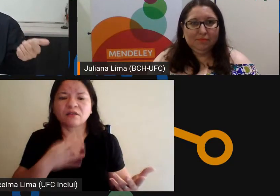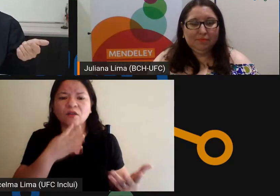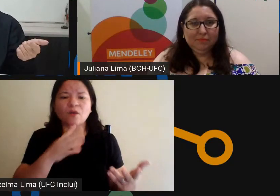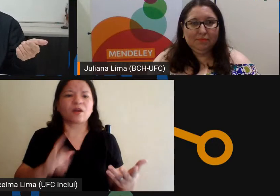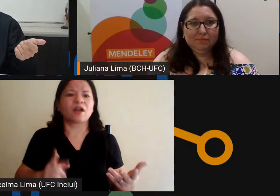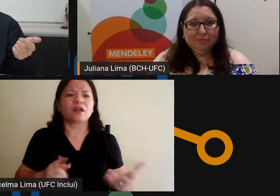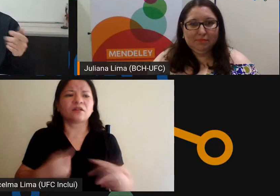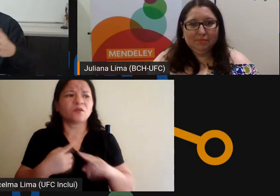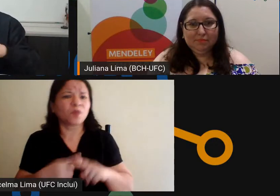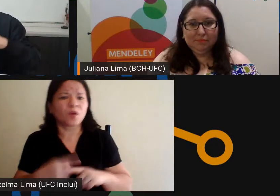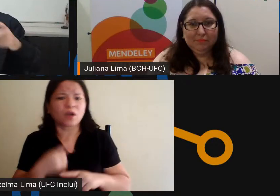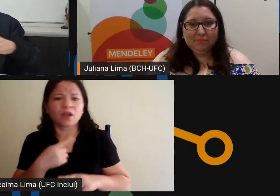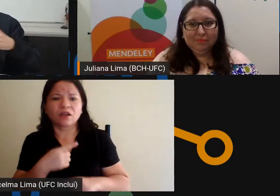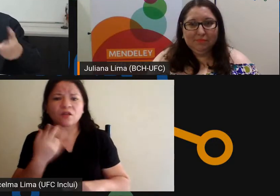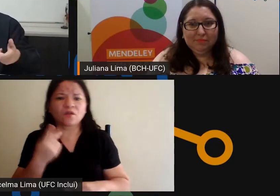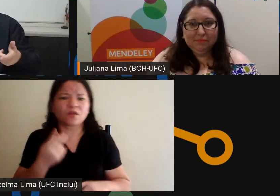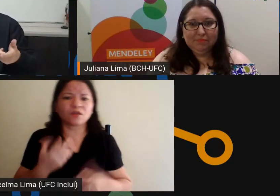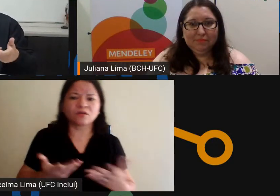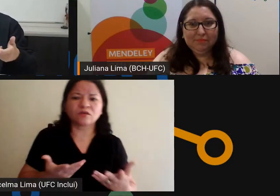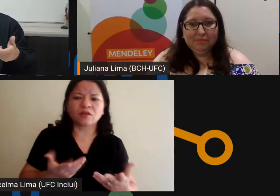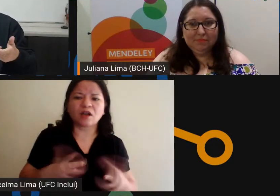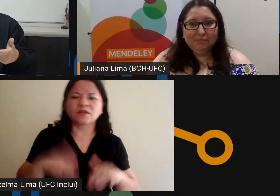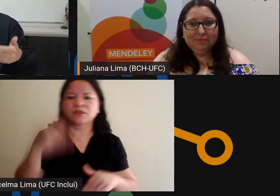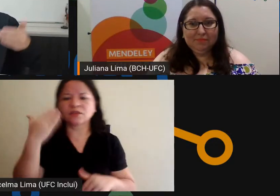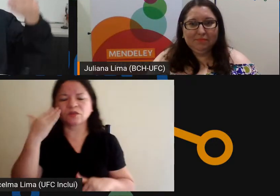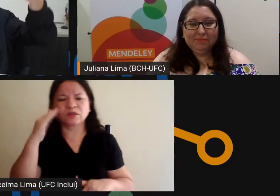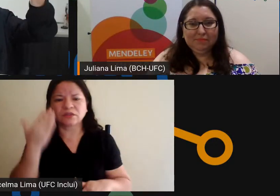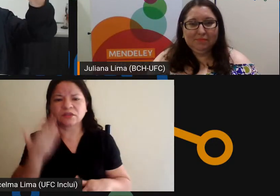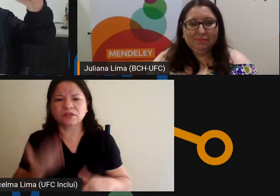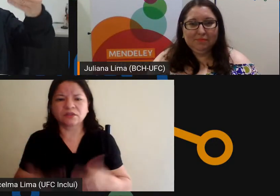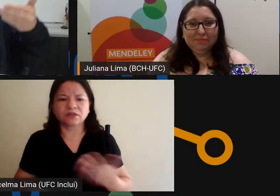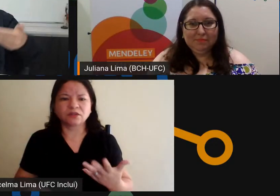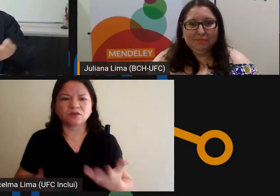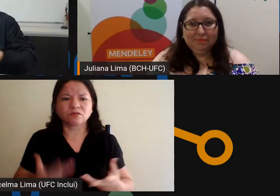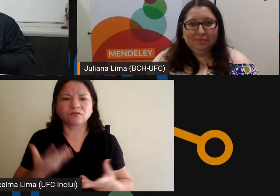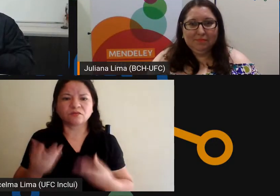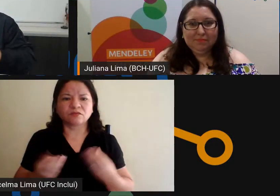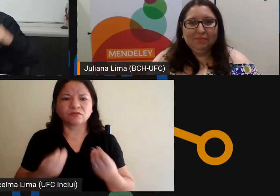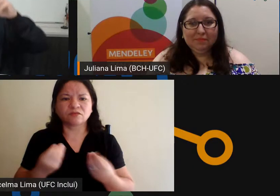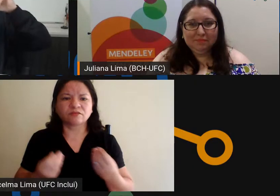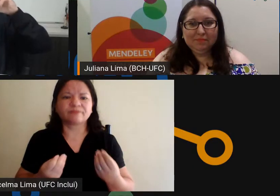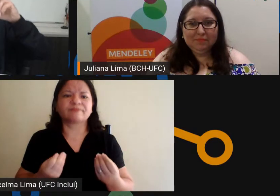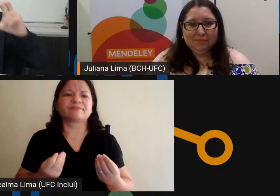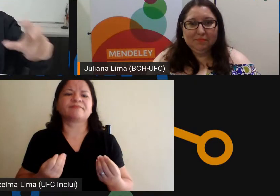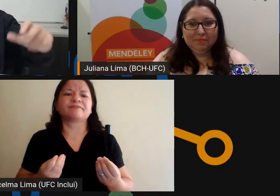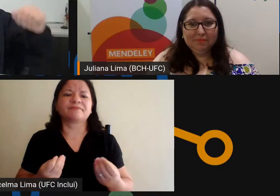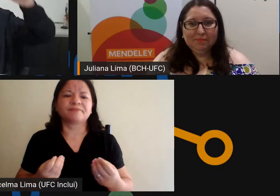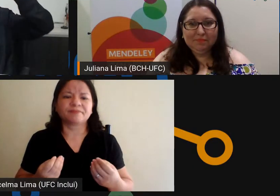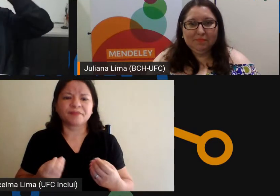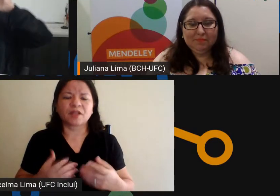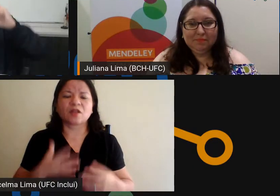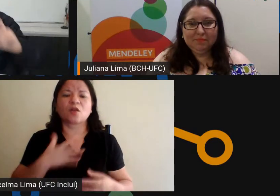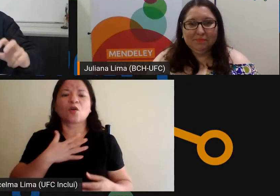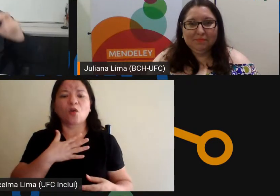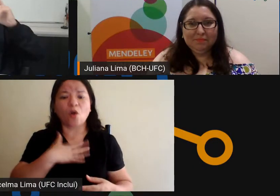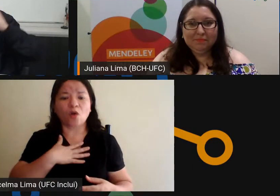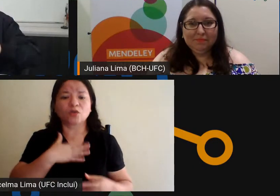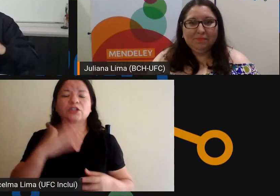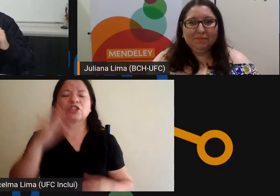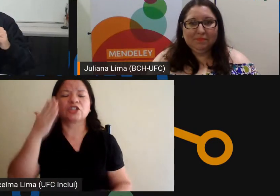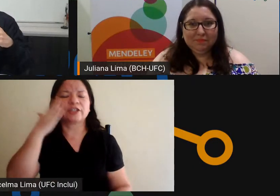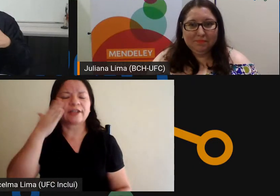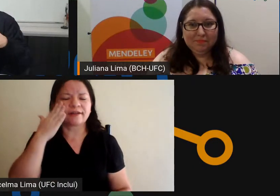Às vezes ele não entendeu, e são críticas mais pontuais. O revisor não, ele dá uma crítica mais substanciada, ele mostra que entendeu o artigo, faz